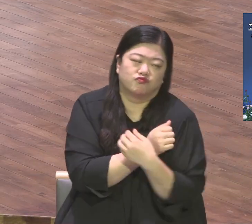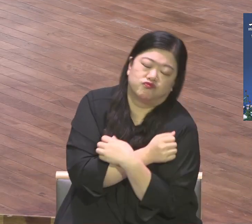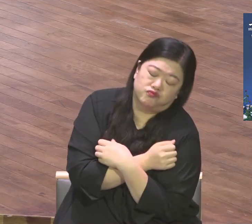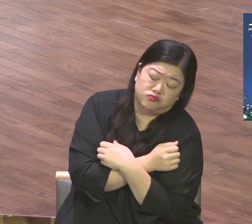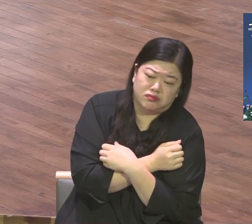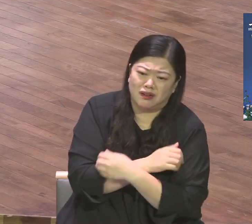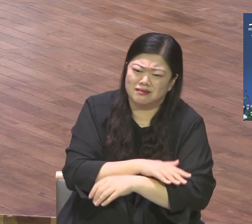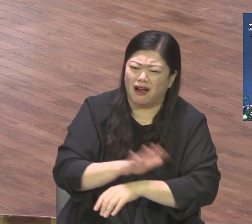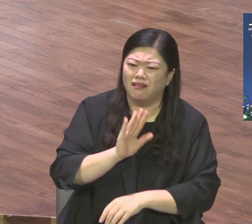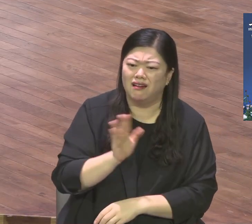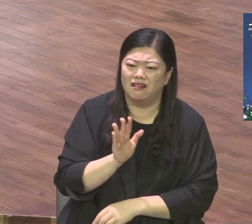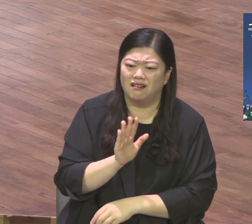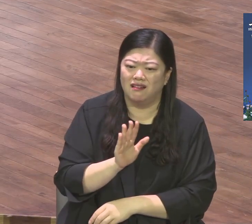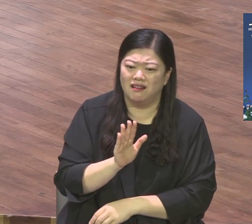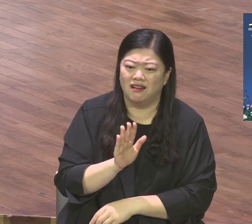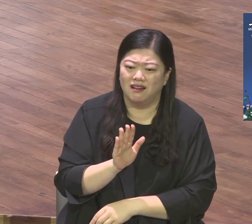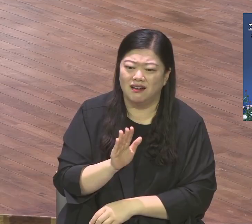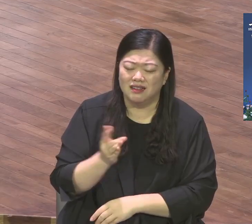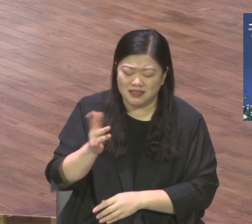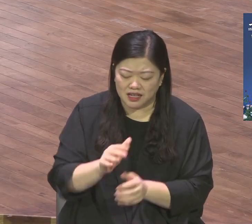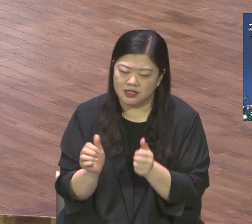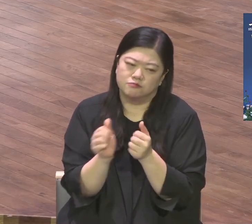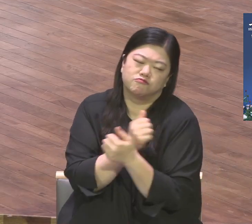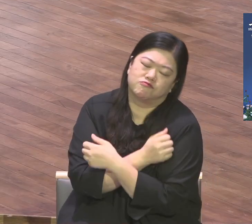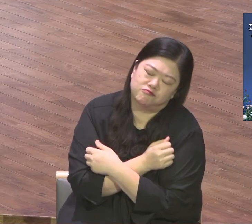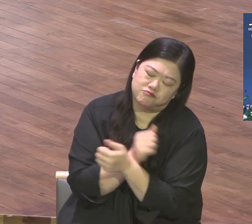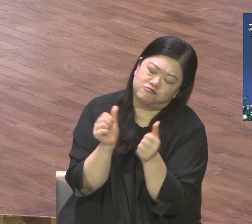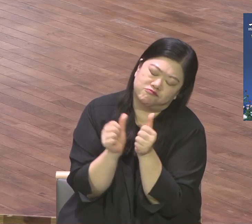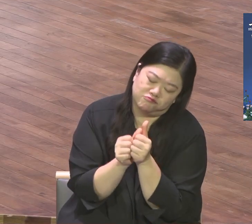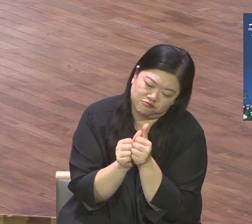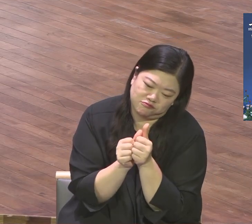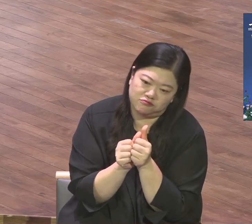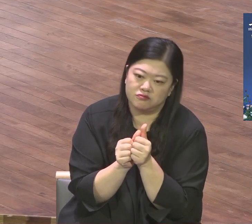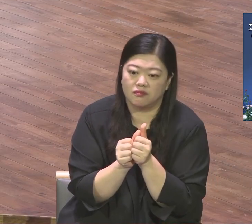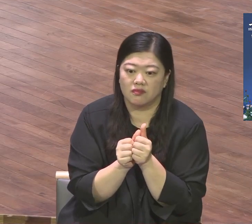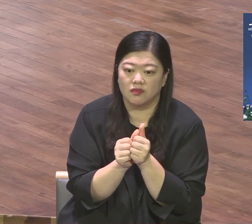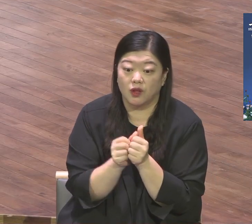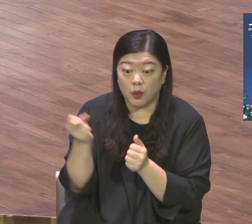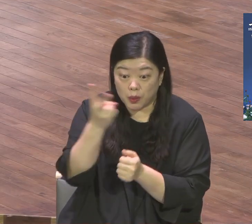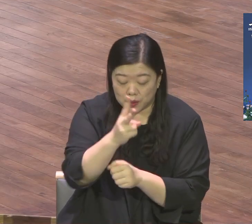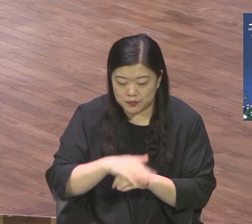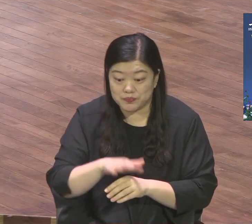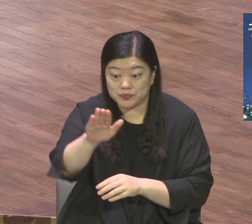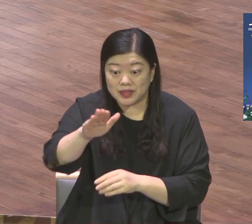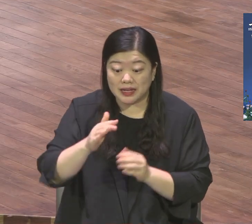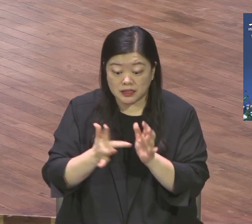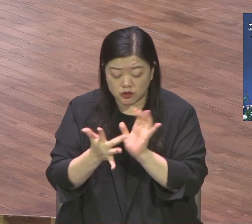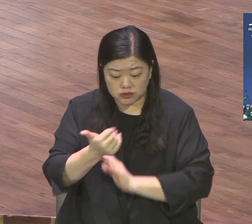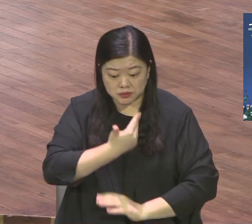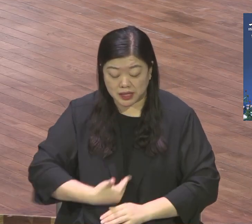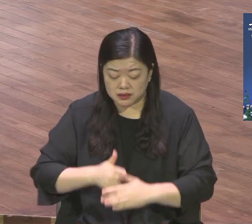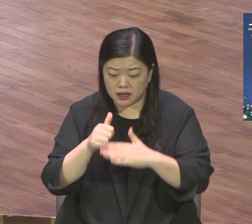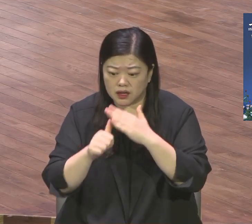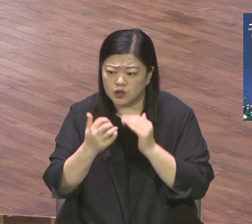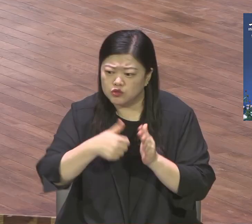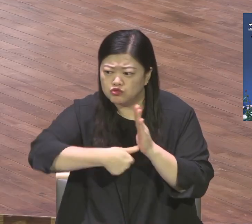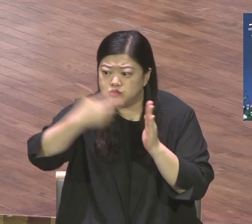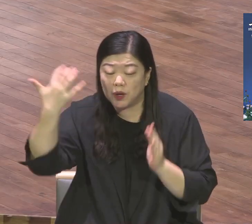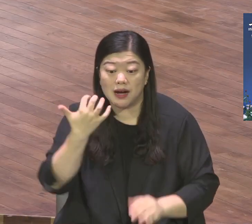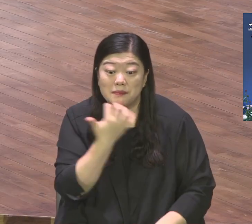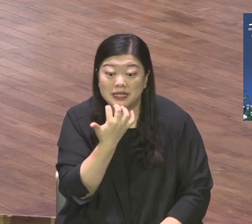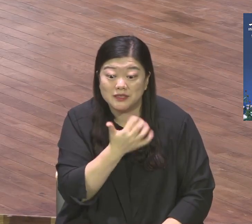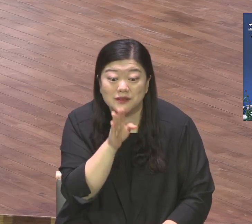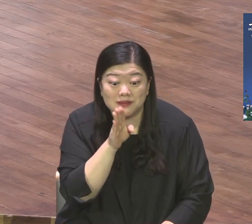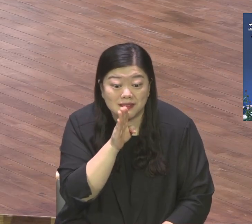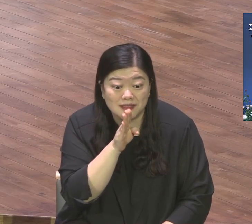베드로도 뭐 심각한 말이 있으면 요한 통해서 물었어요. 요한에게 물어, 야, 예수님께 물어봐라.